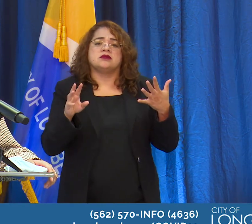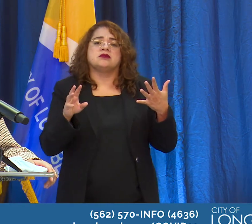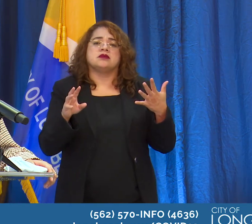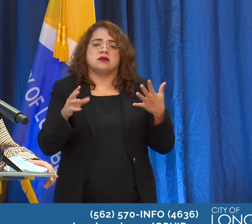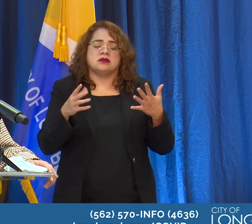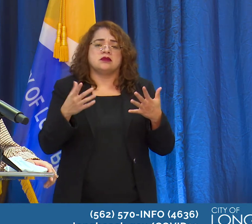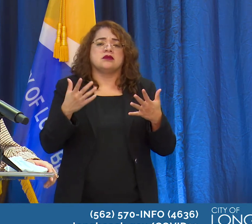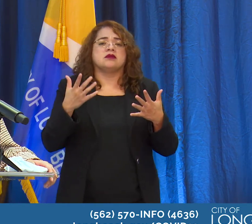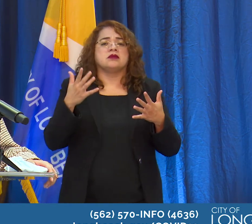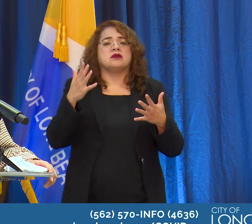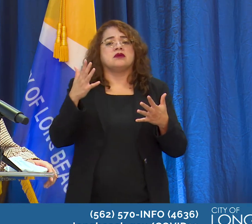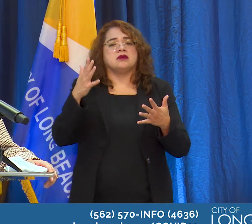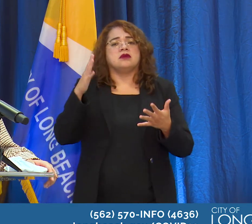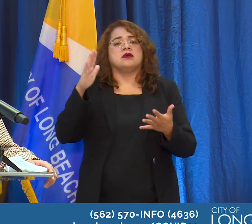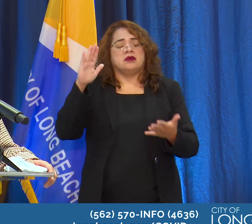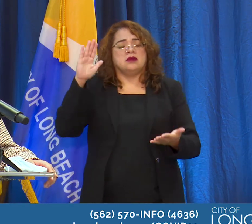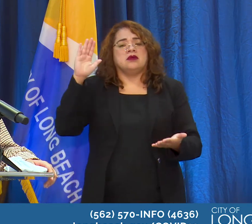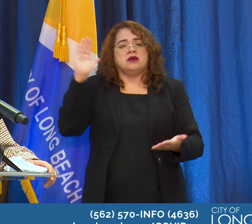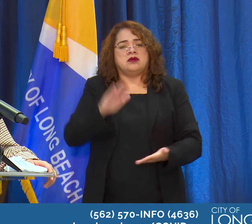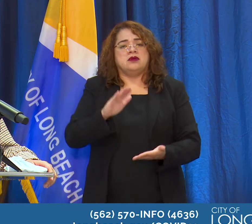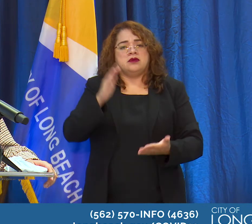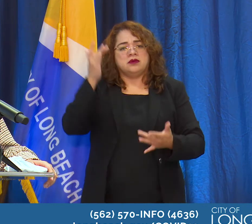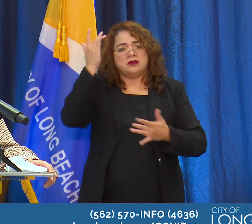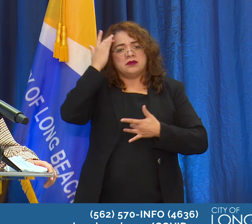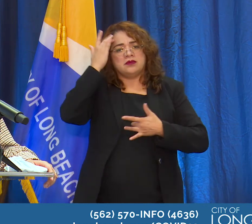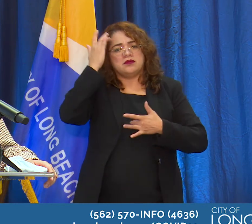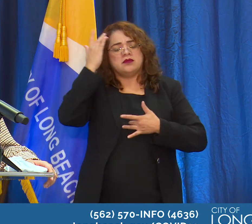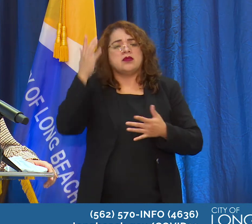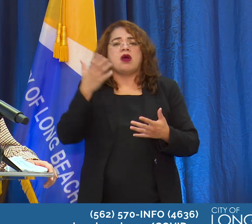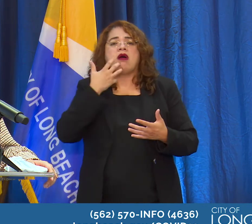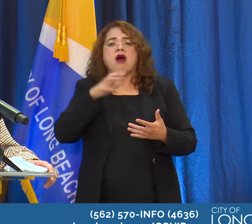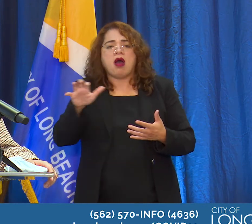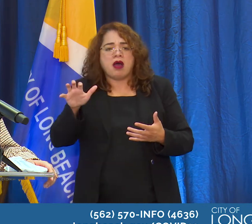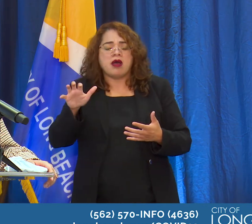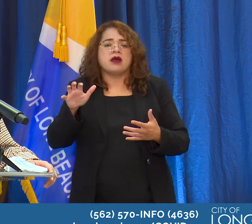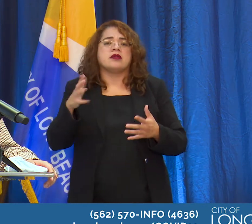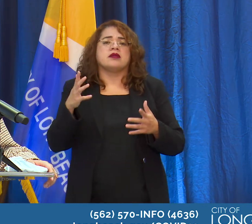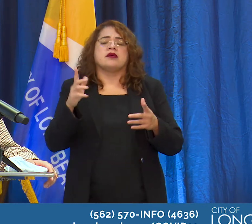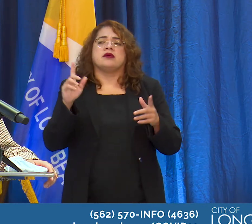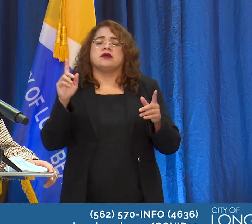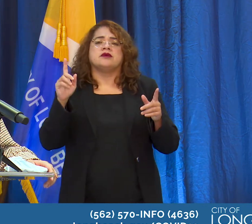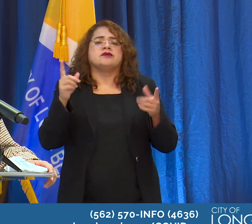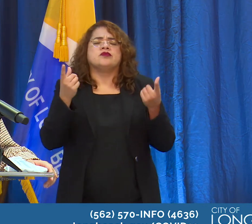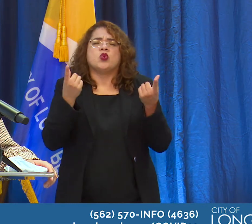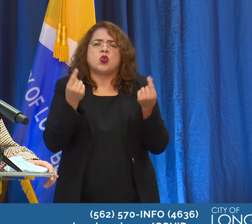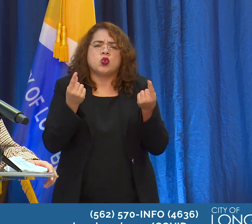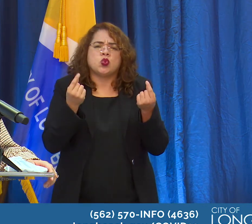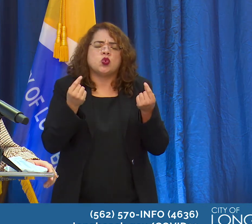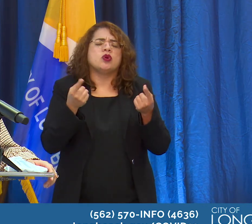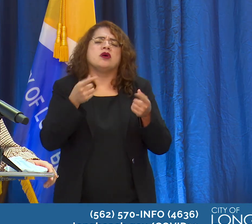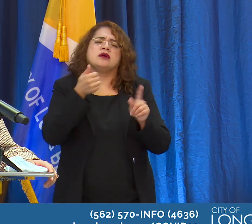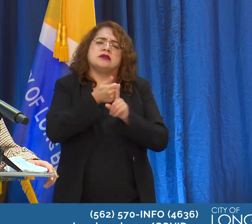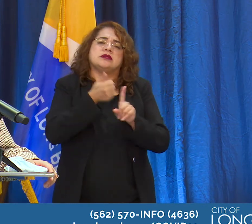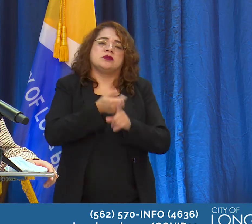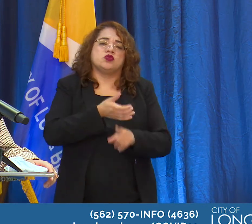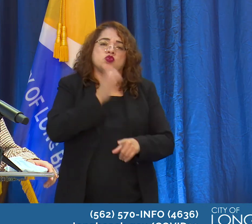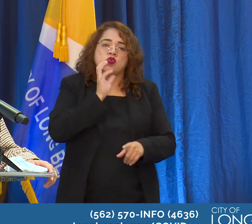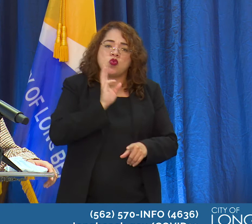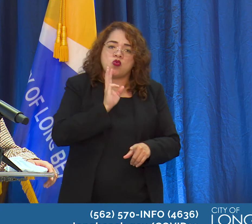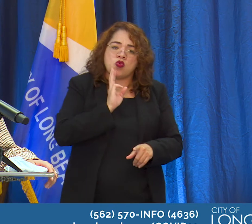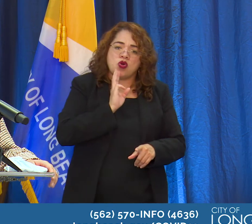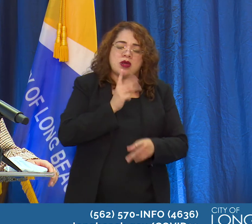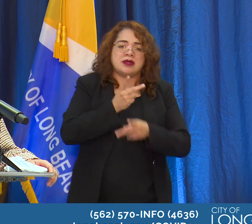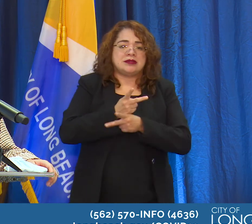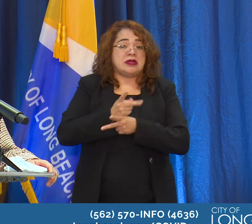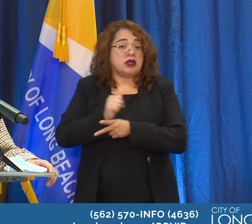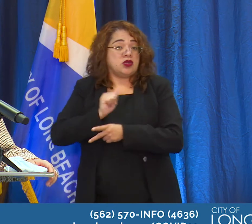el riesgo de enfermedades relacionadas con el calor, mantenerse hidratado, cuidar a sus seres